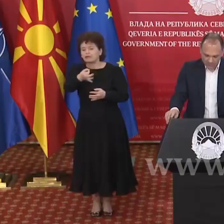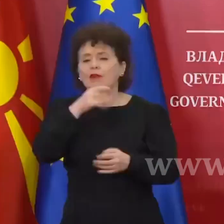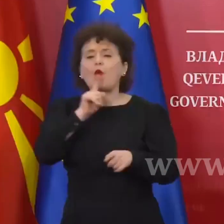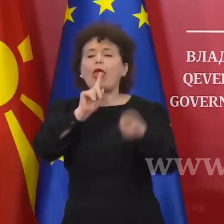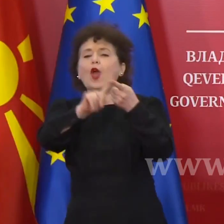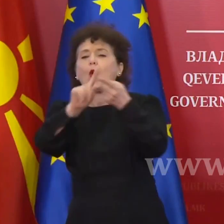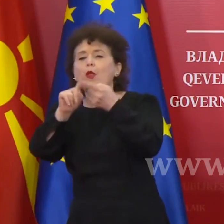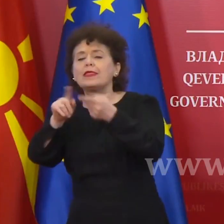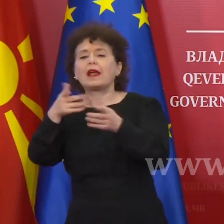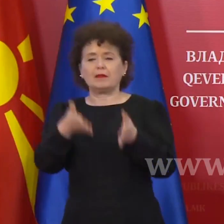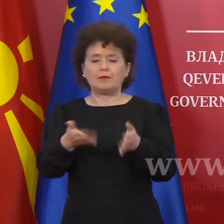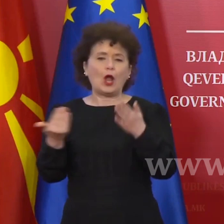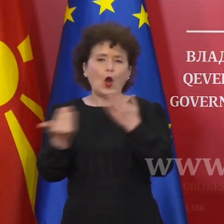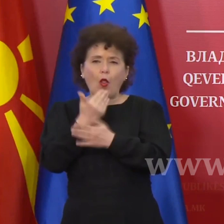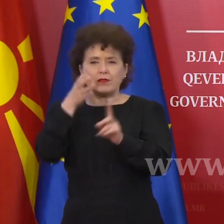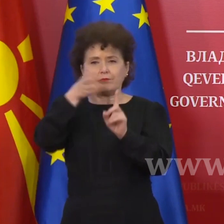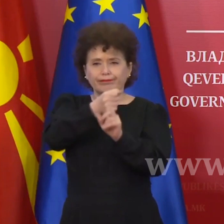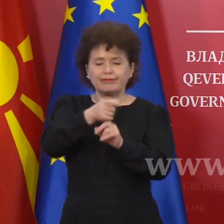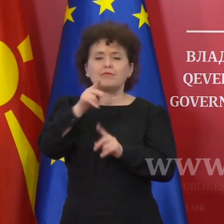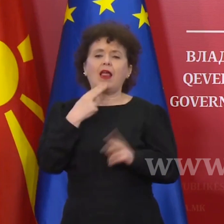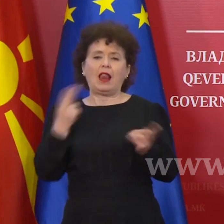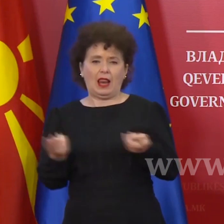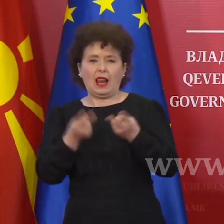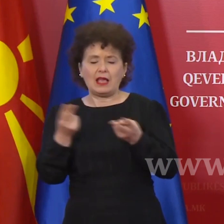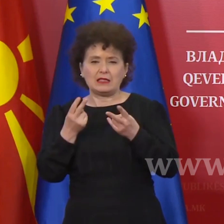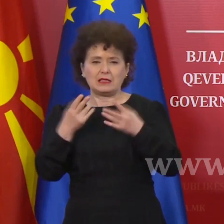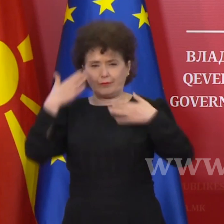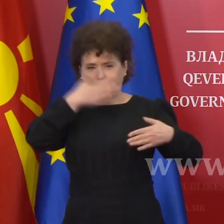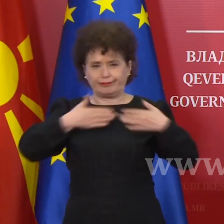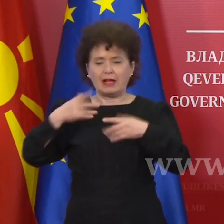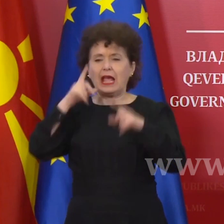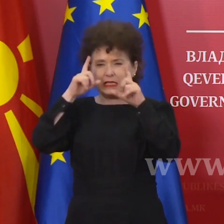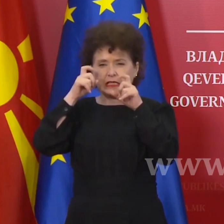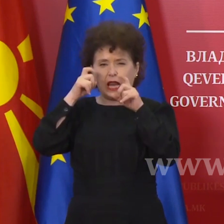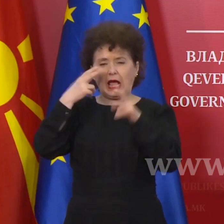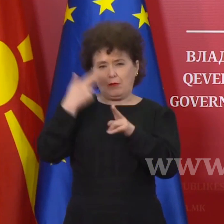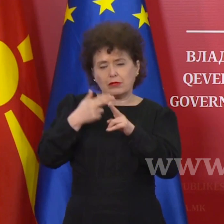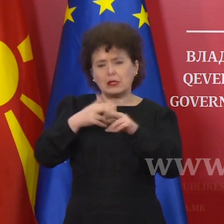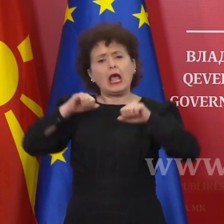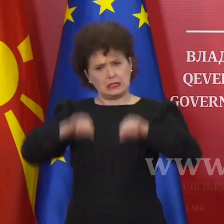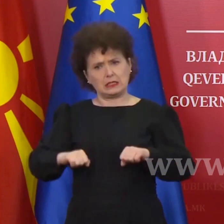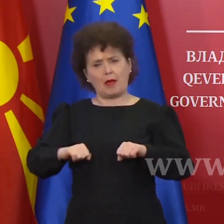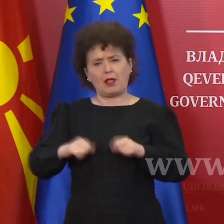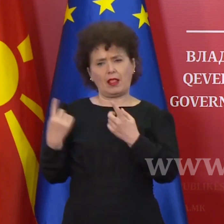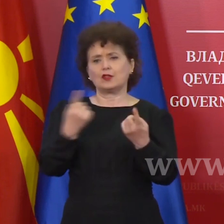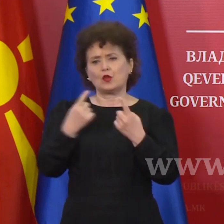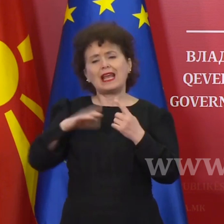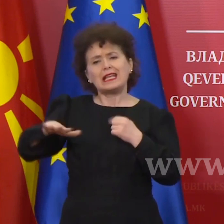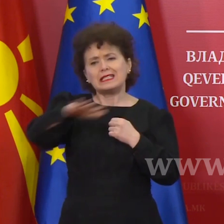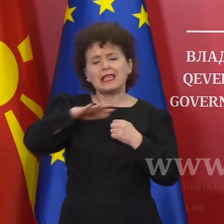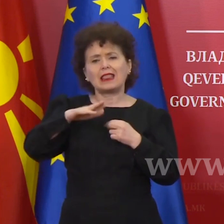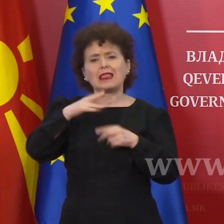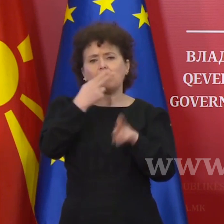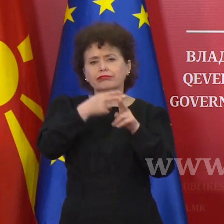стабилна. Сите ново дијагностицирани се со лесна клиничка слика, стабилна е ситуацијата на сите